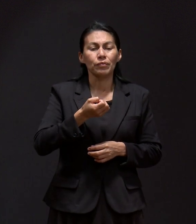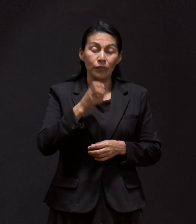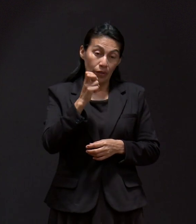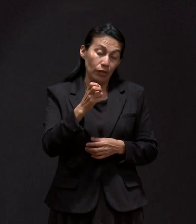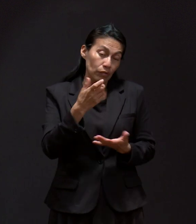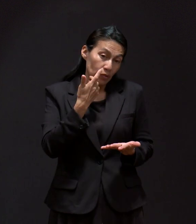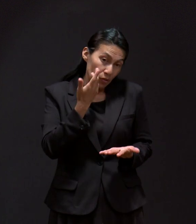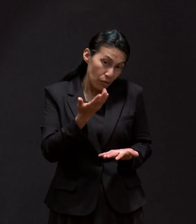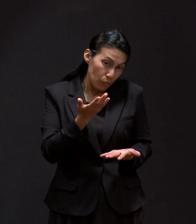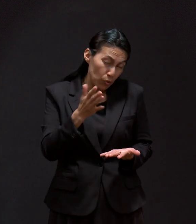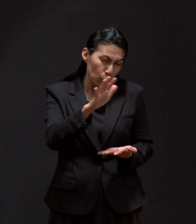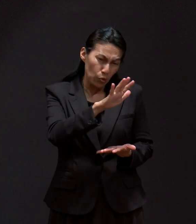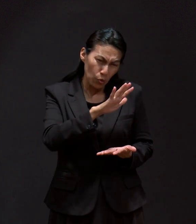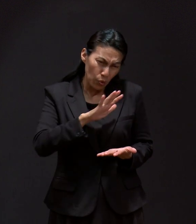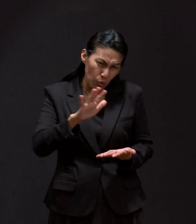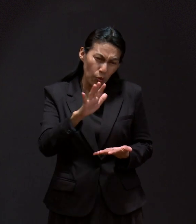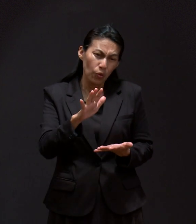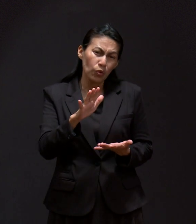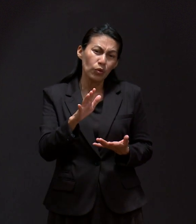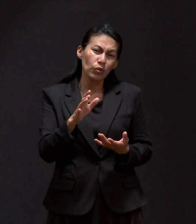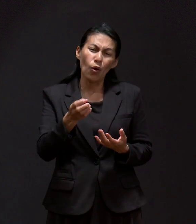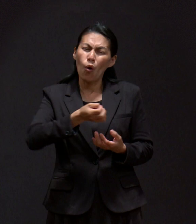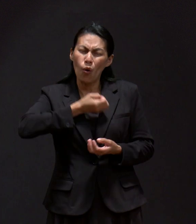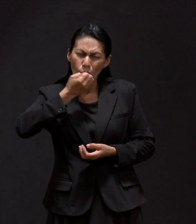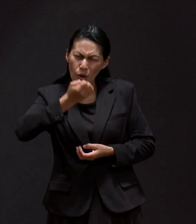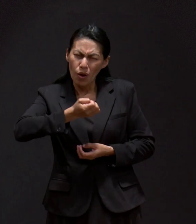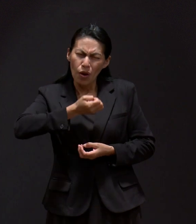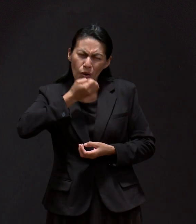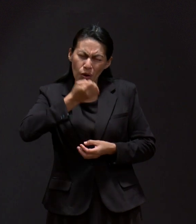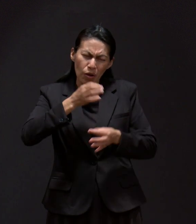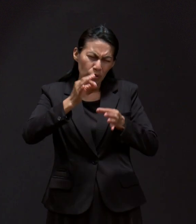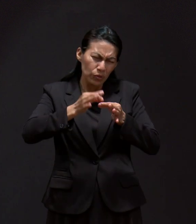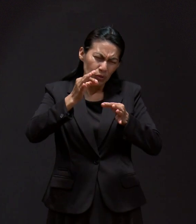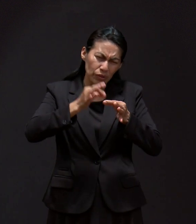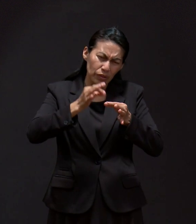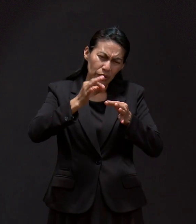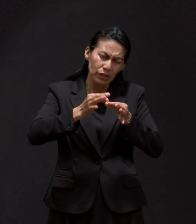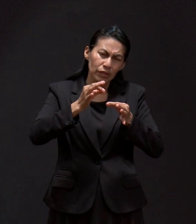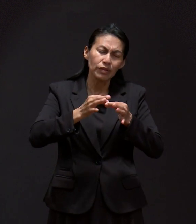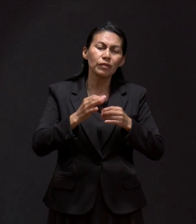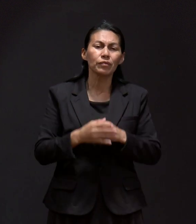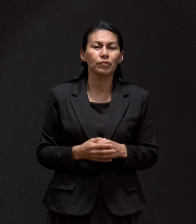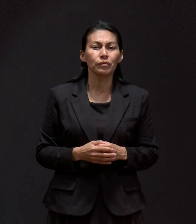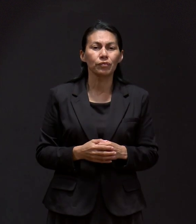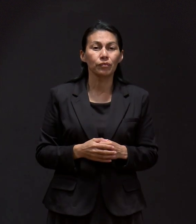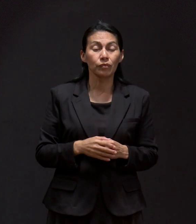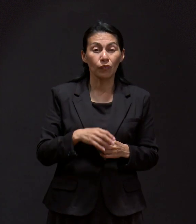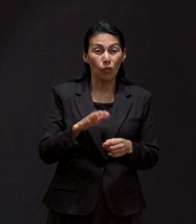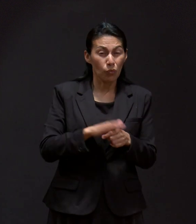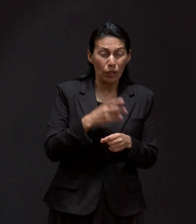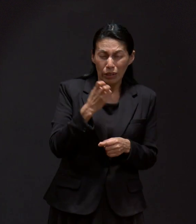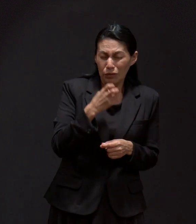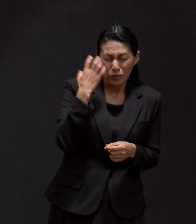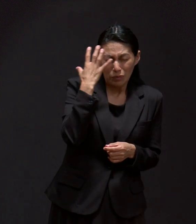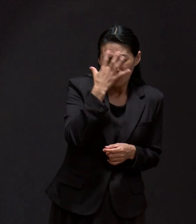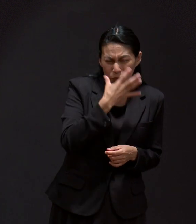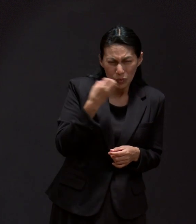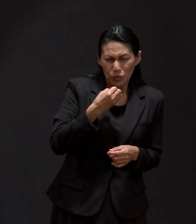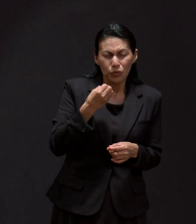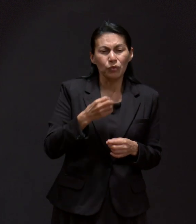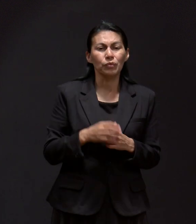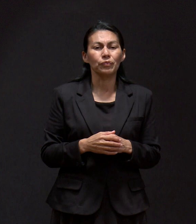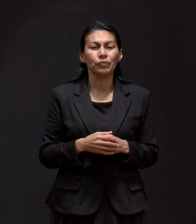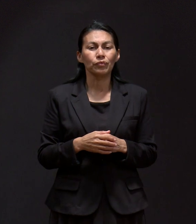otros y es la idea de que todos nosotros nos integremos a orar los unos por los otros porque hay un